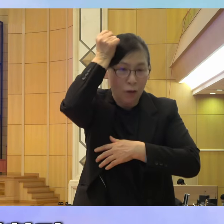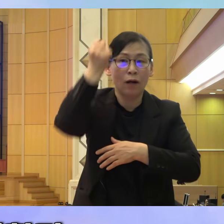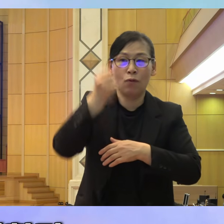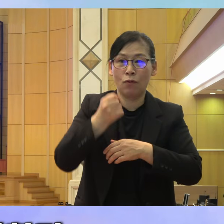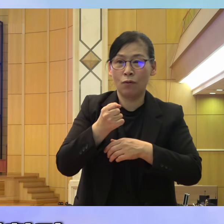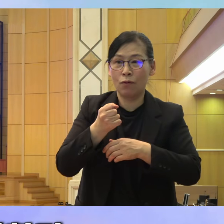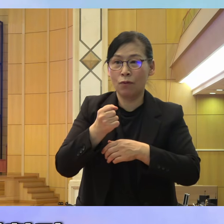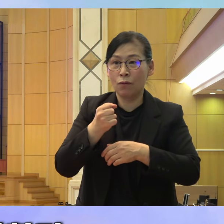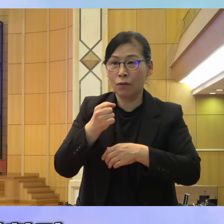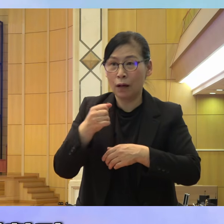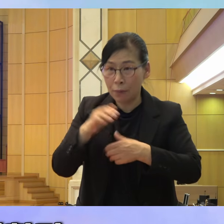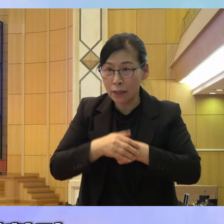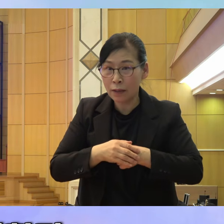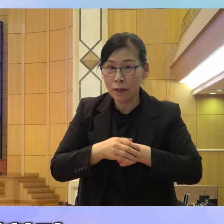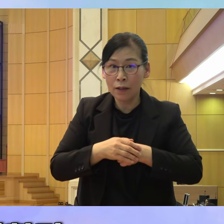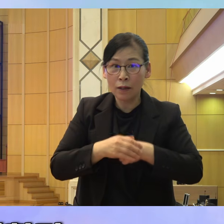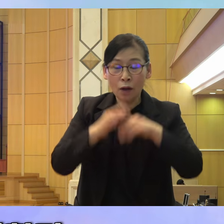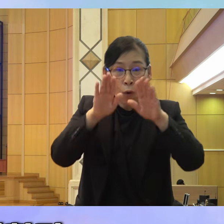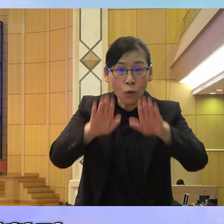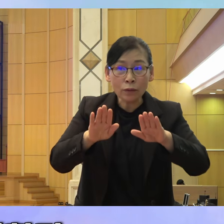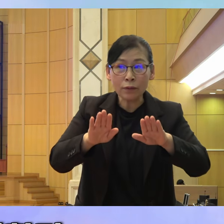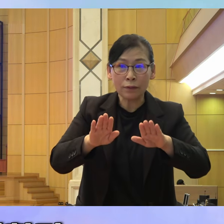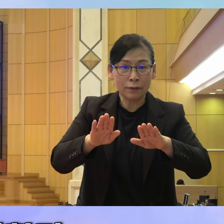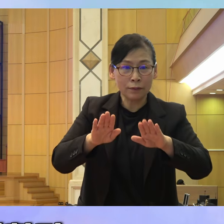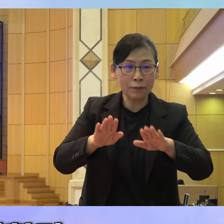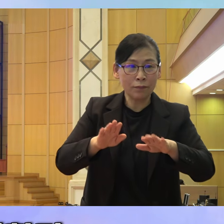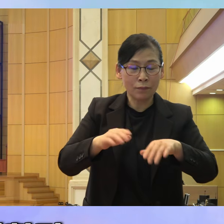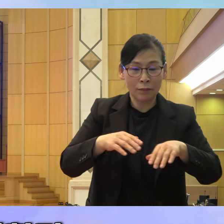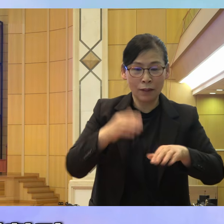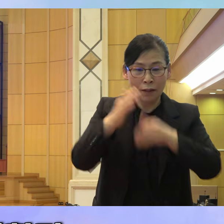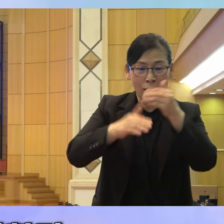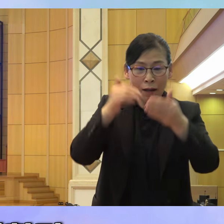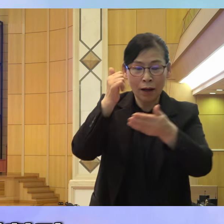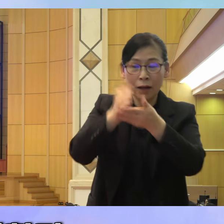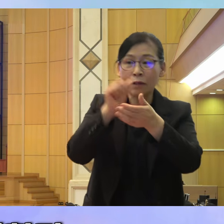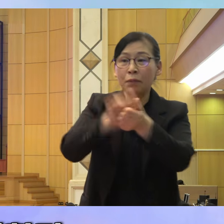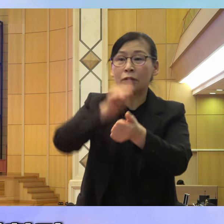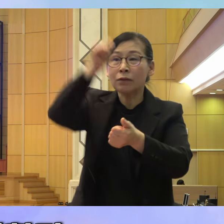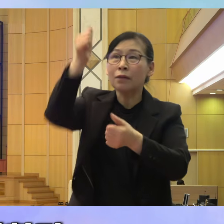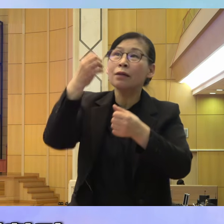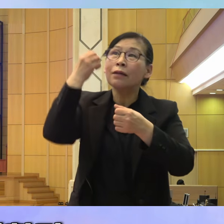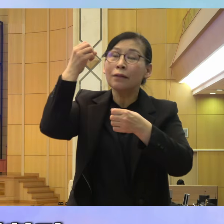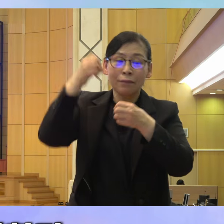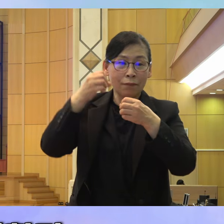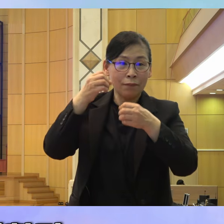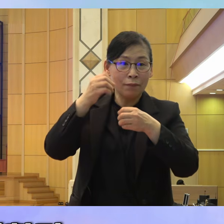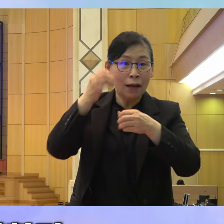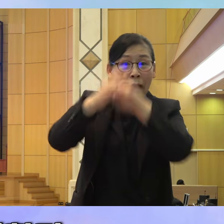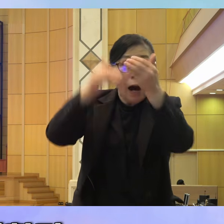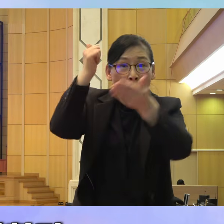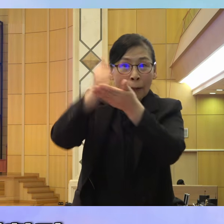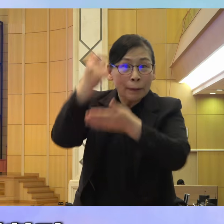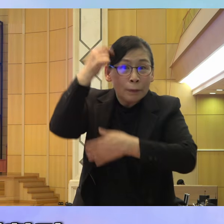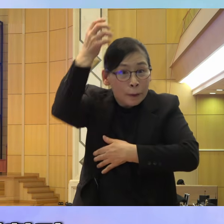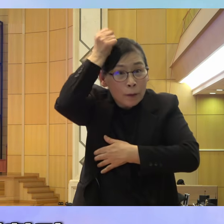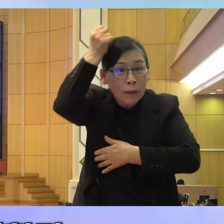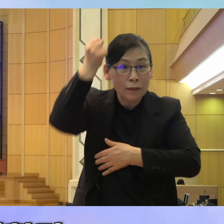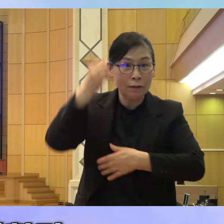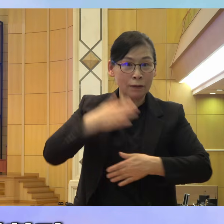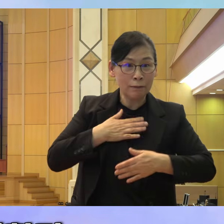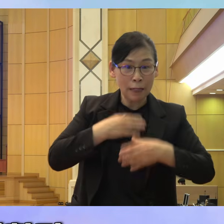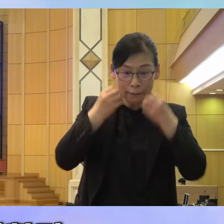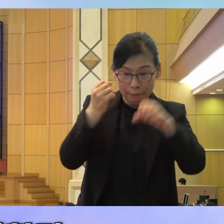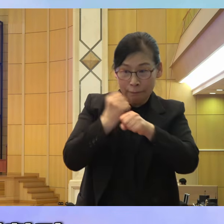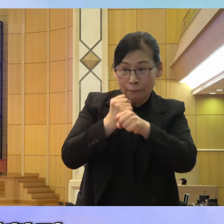전에 하나님 앞에, 흙으로 돌아가기 전에, 영이 하나님 앞에 가기 전에 창조주를 기억하라 그렇게 얘기했구만. 그 사이에 벌써